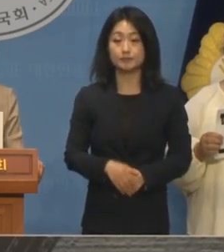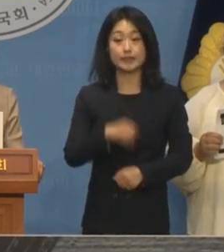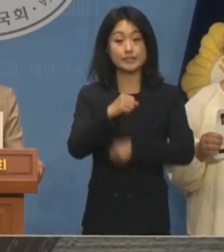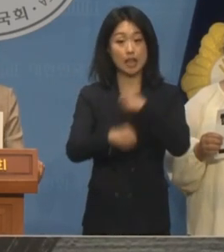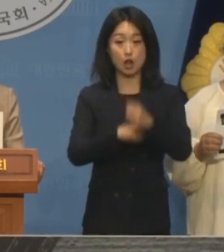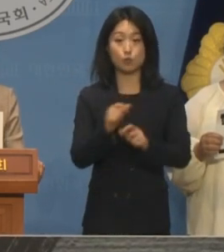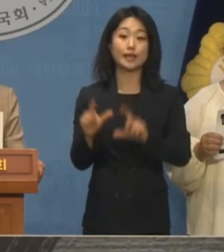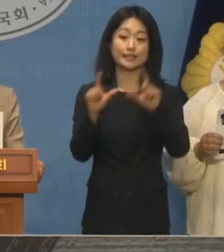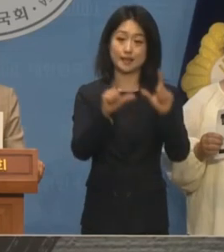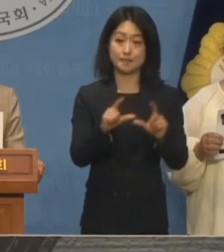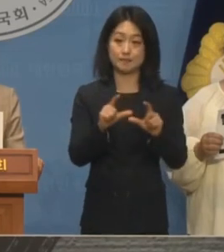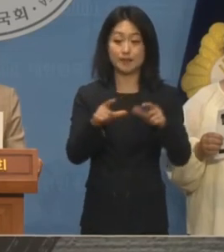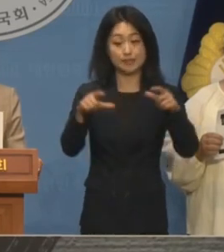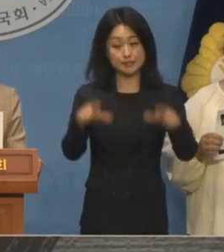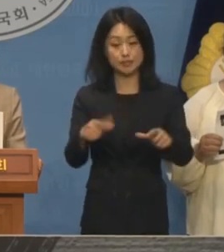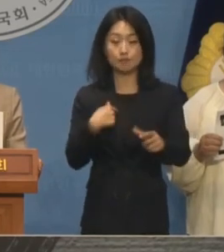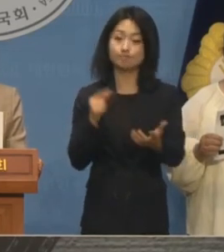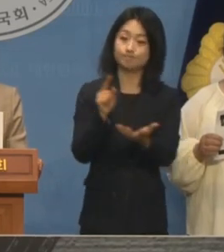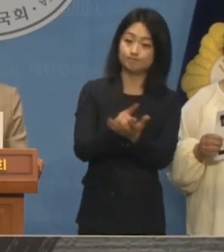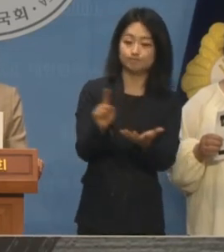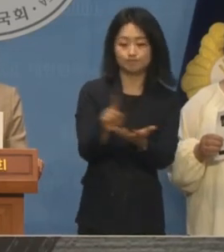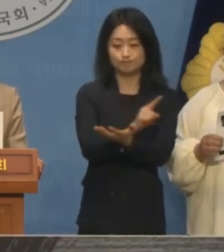자유로운 삶, 지역사회로